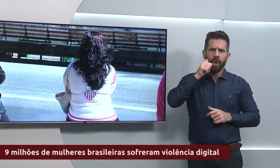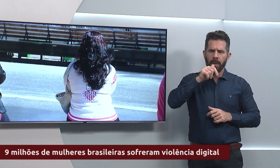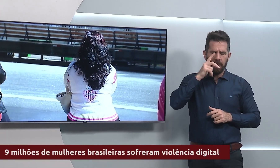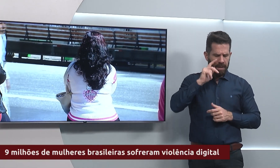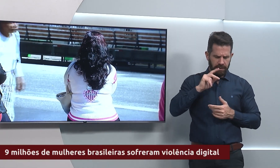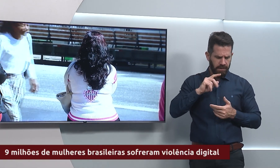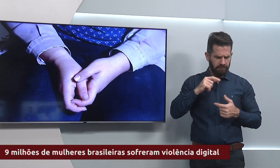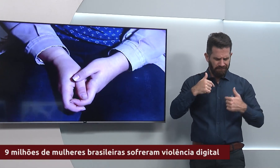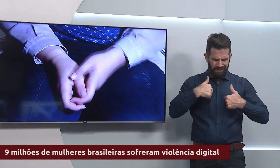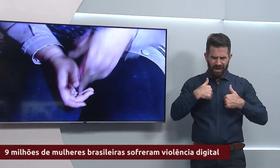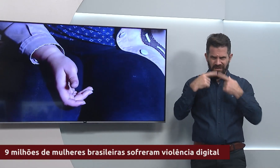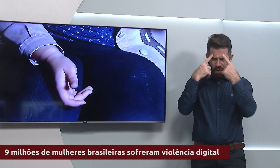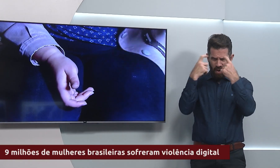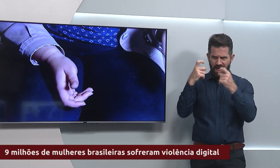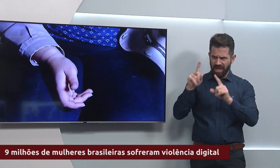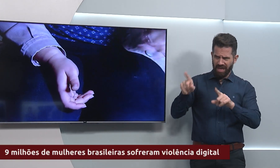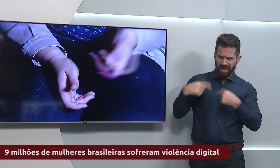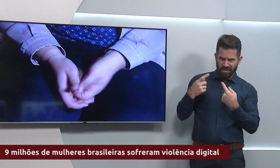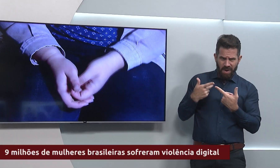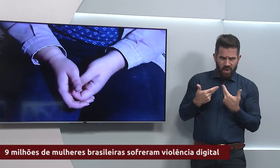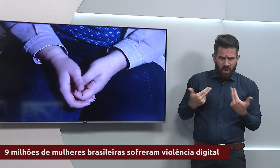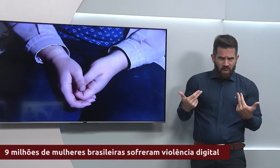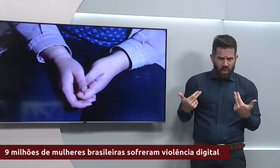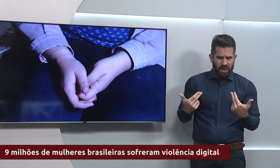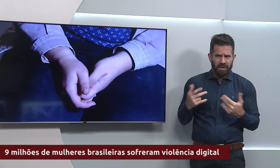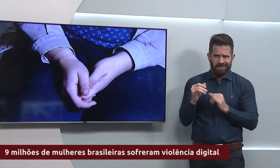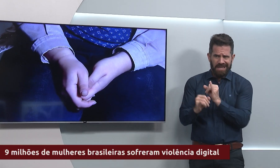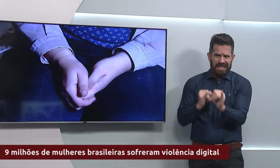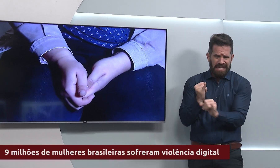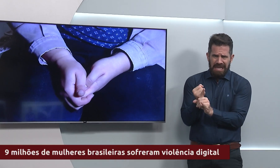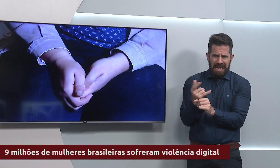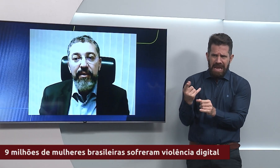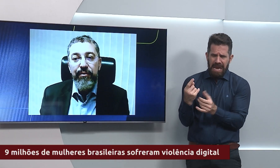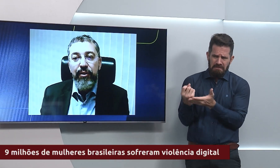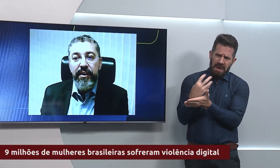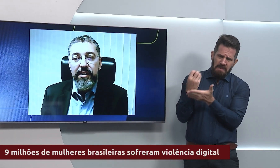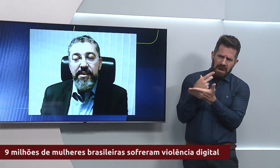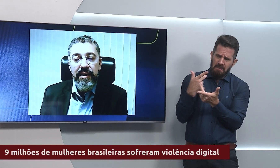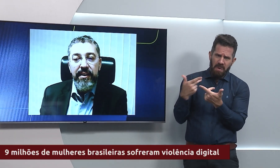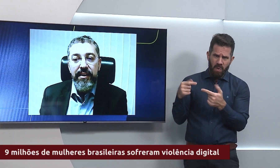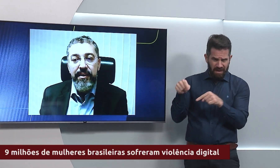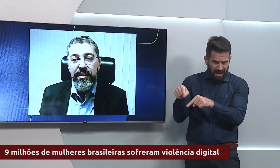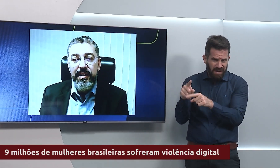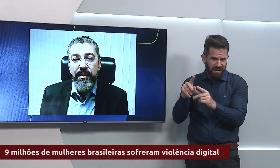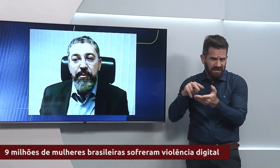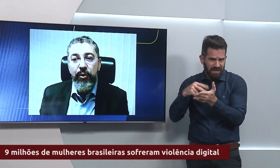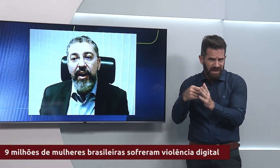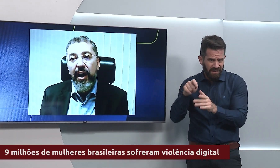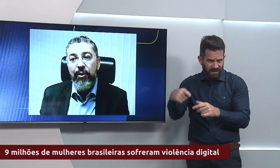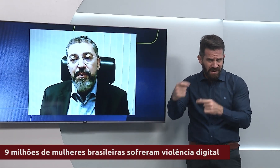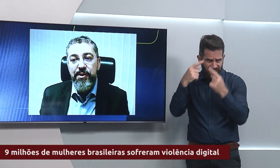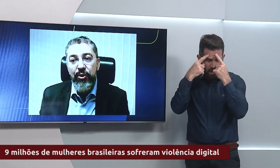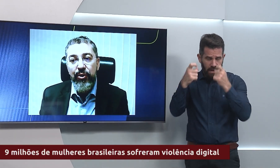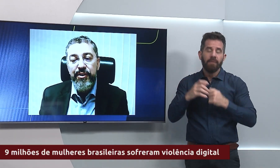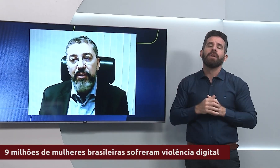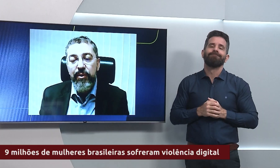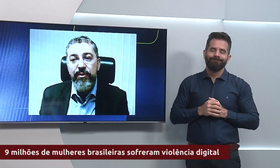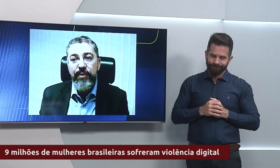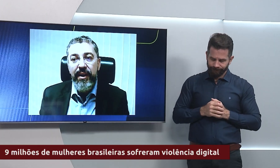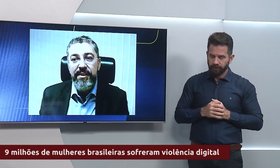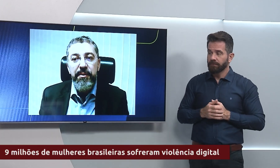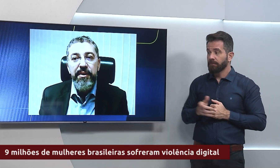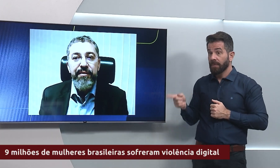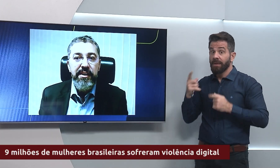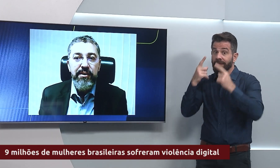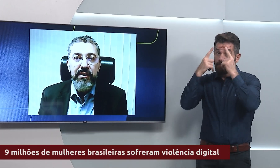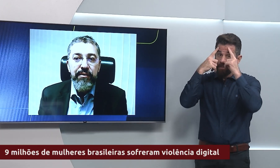da violência quando o agressor utiliza meios digitais para isso. Tanto a violência moral e psicológica